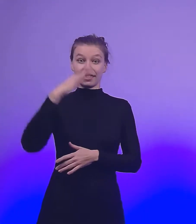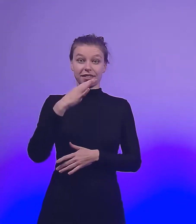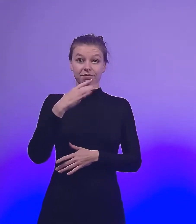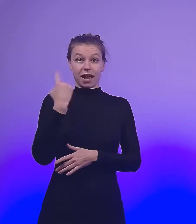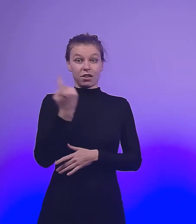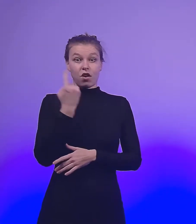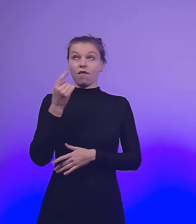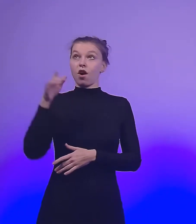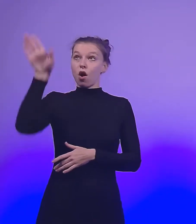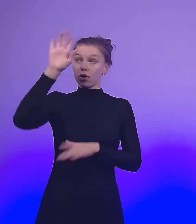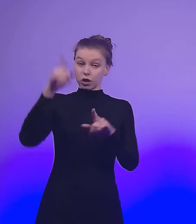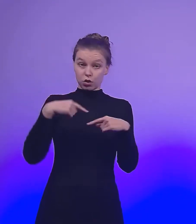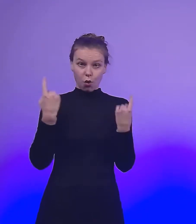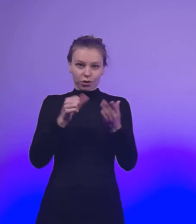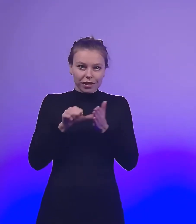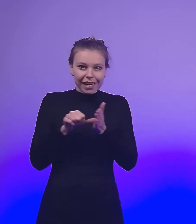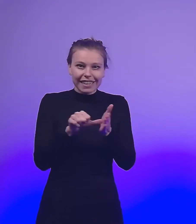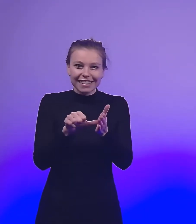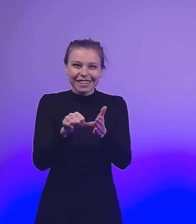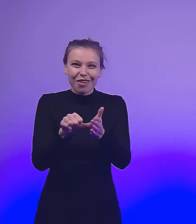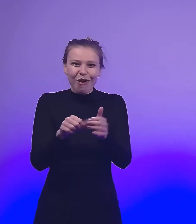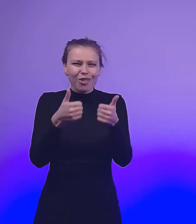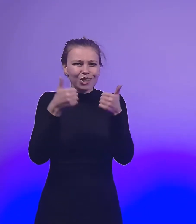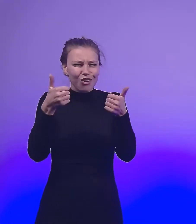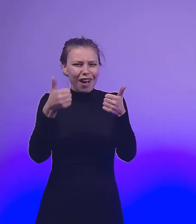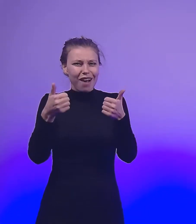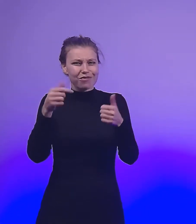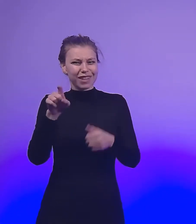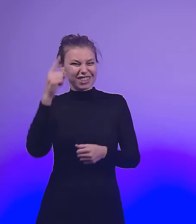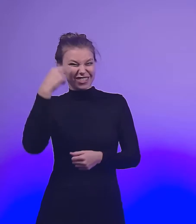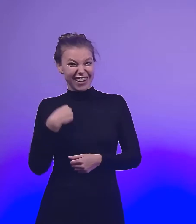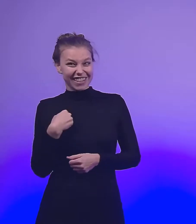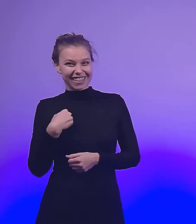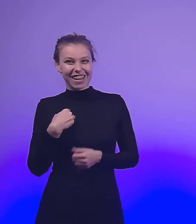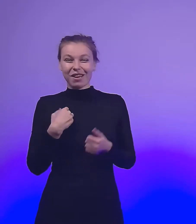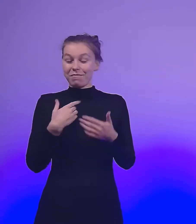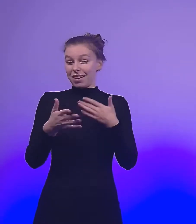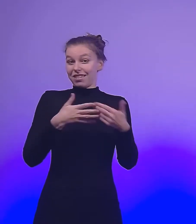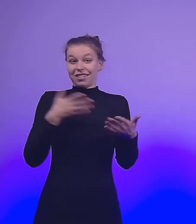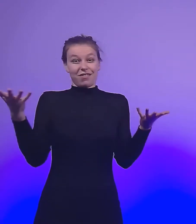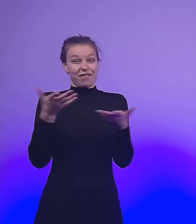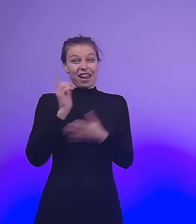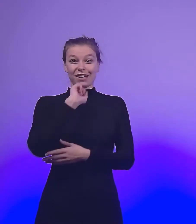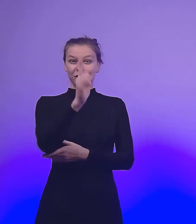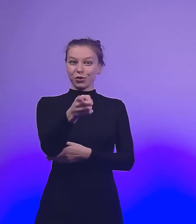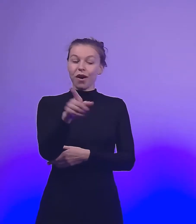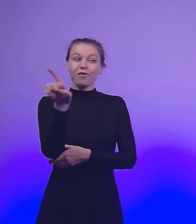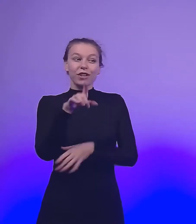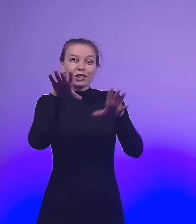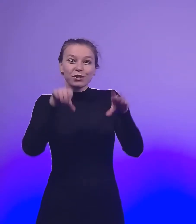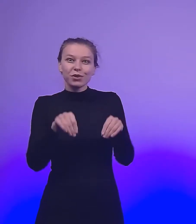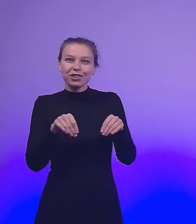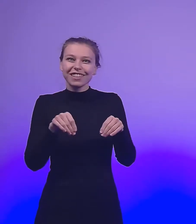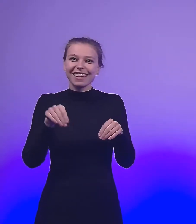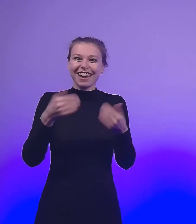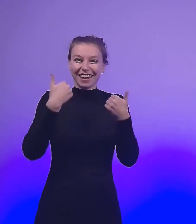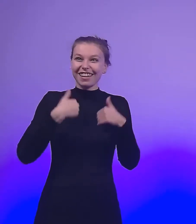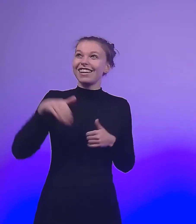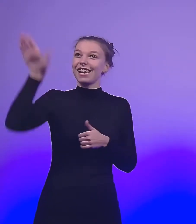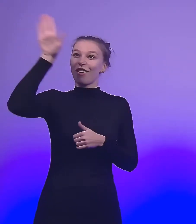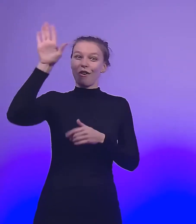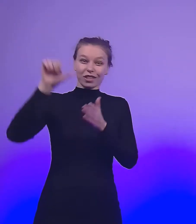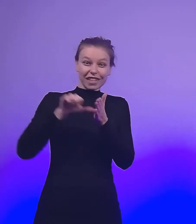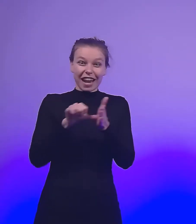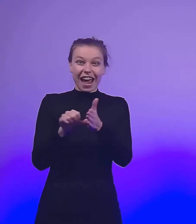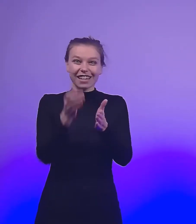onze gids is. Hey, en hoe gaaf is dat om te weten? Dat waar je ook naartoe gaat, wat je ook doet, de Heere God, die leidt